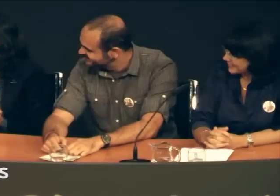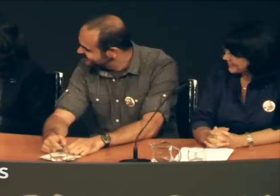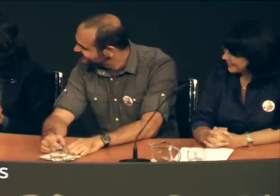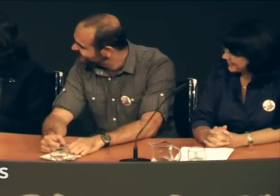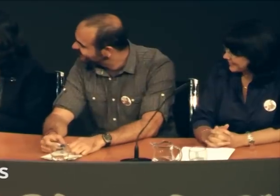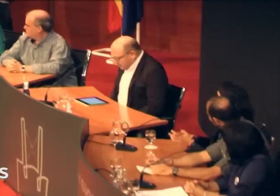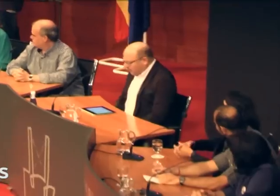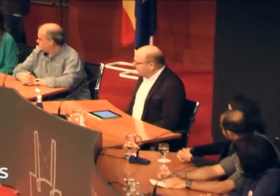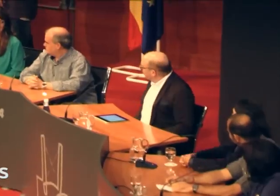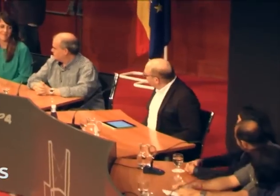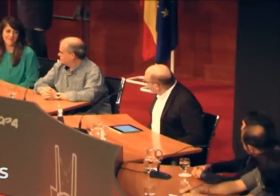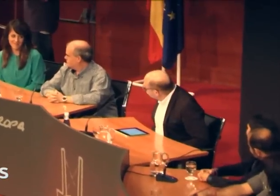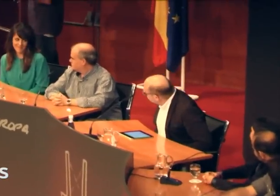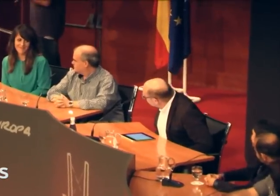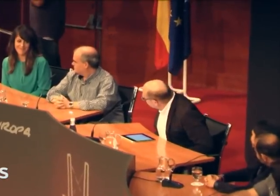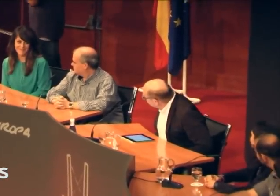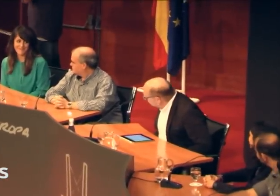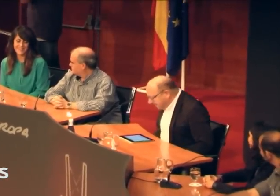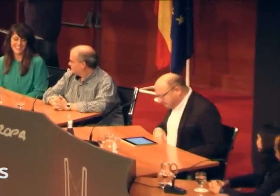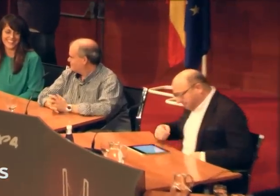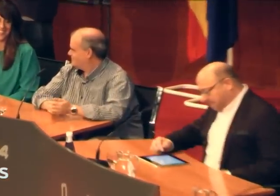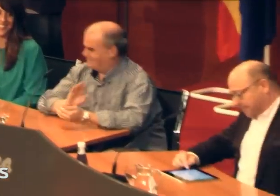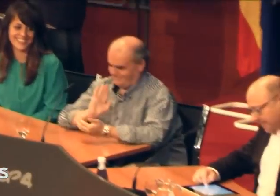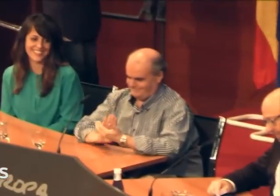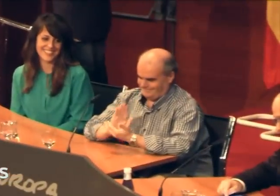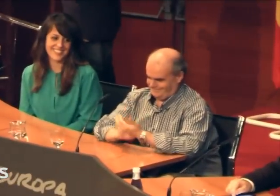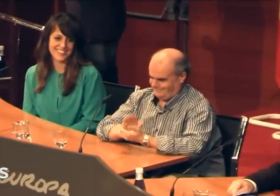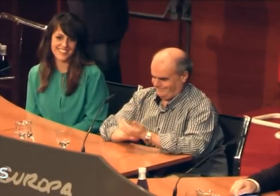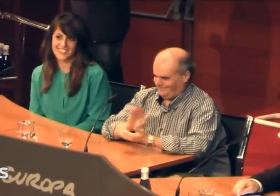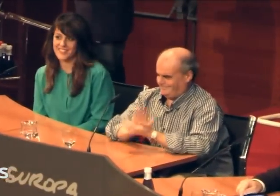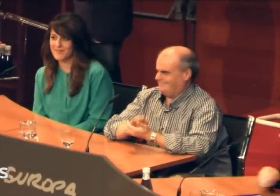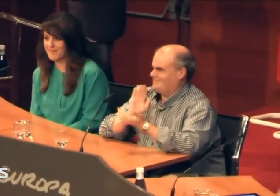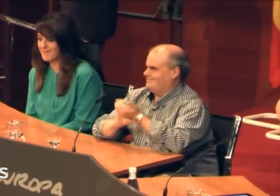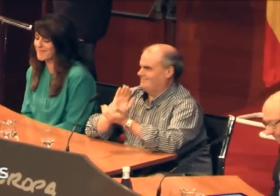Llanos Cebrián, del Consejo Territorial de Castilla-La Mancha. Bienvenida.